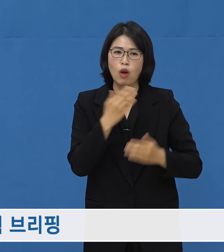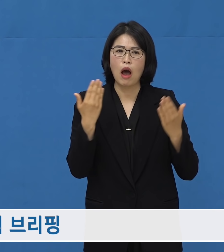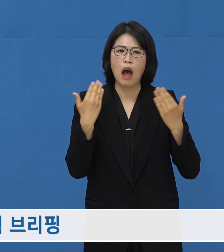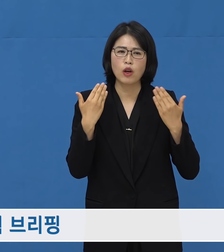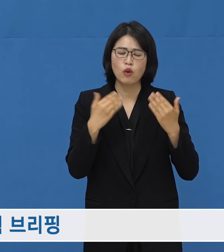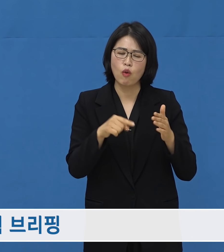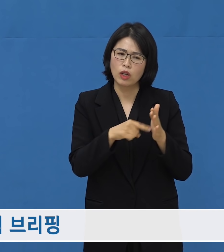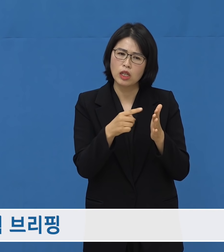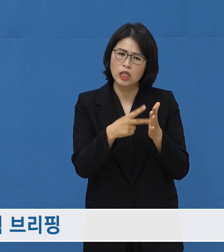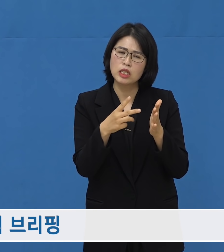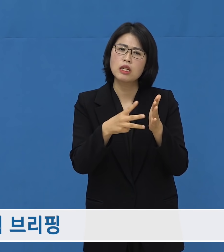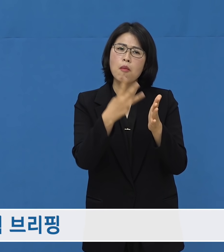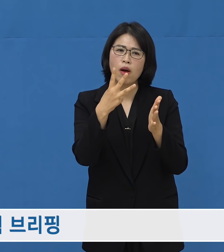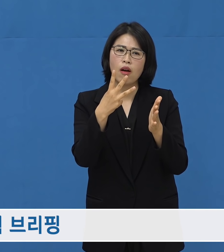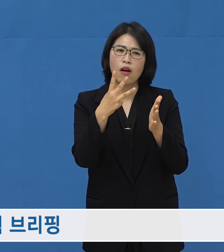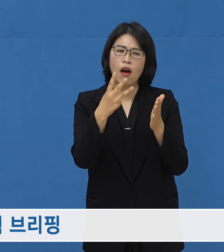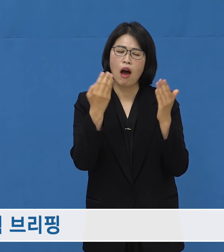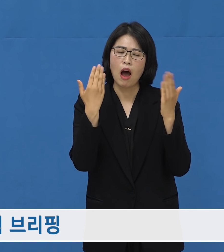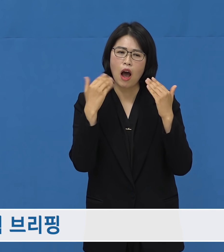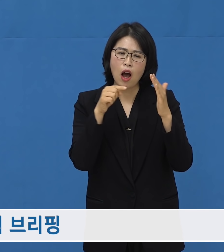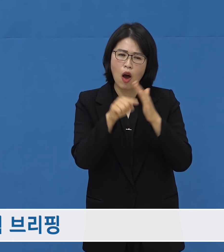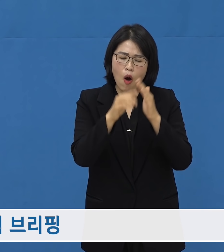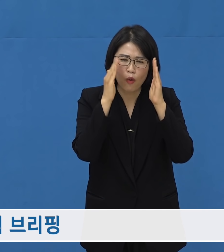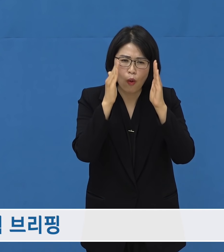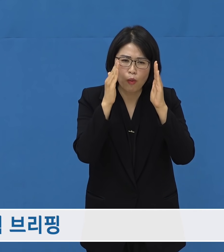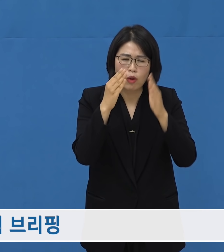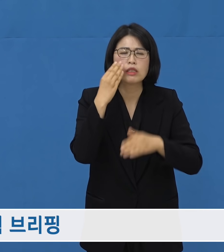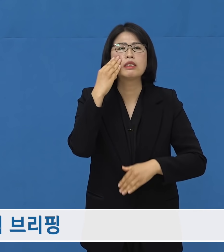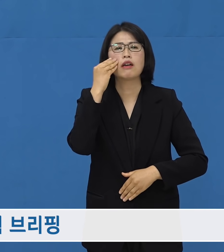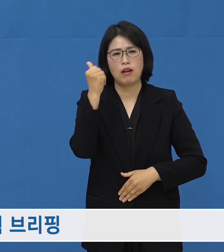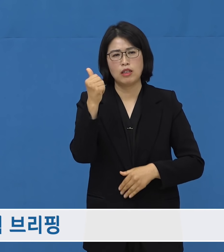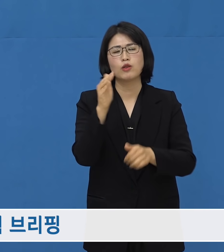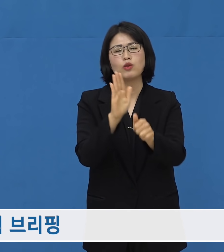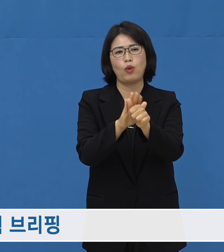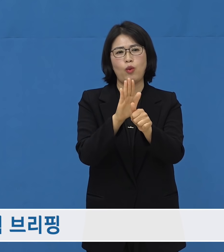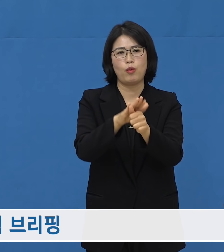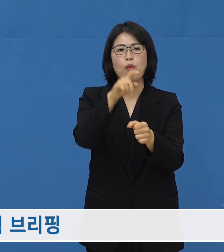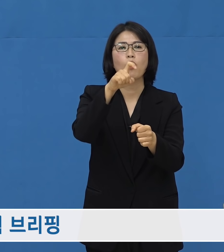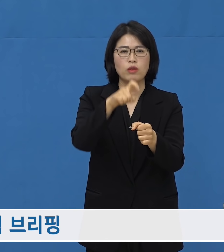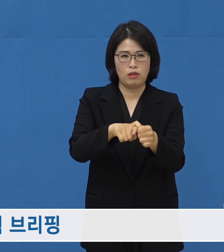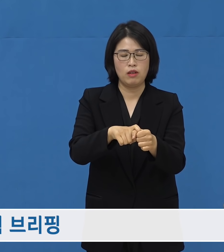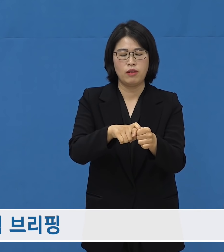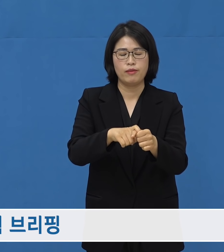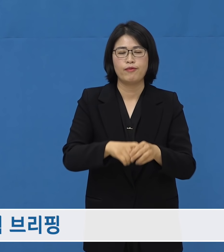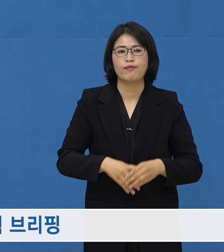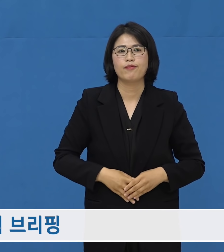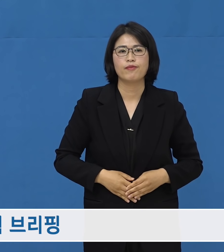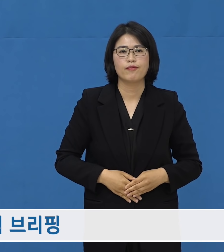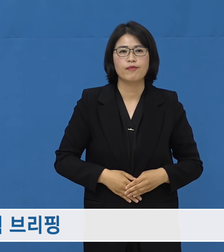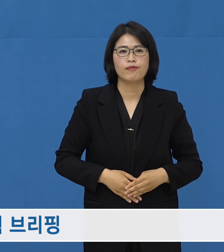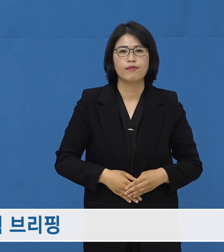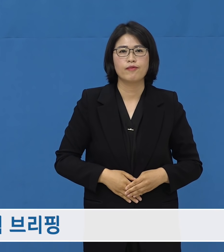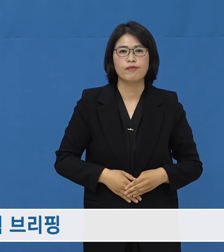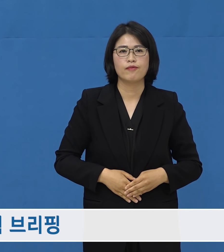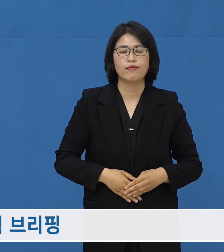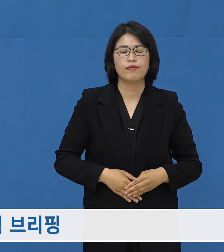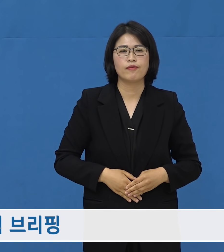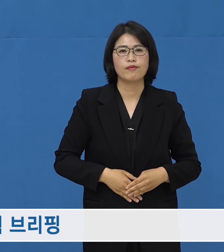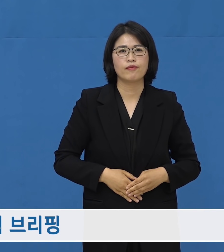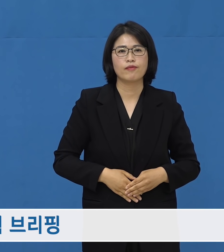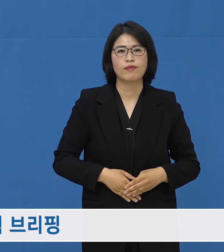저학년이 수업 등교 수업에 대한 적응력을 길러주는 것을 목적으로 하고 있습니다.